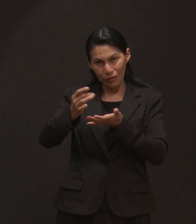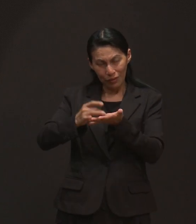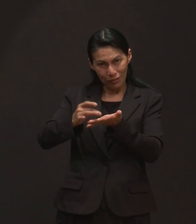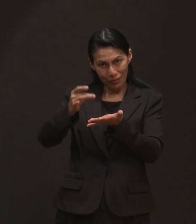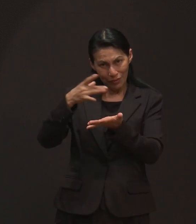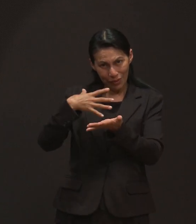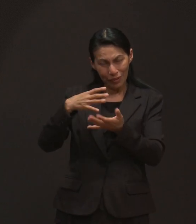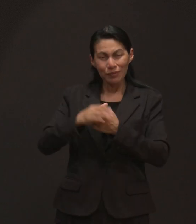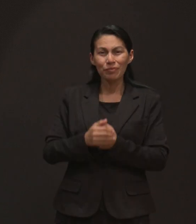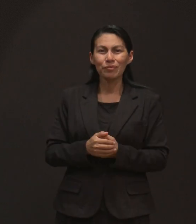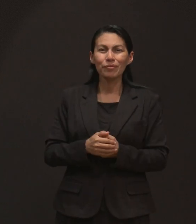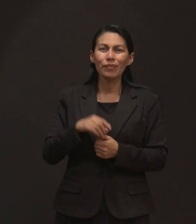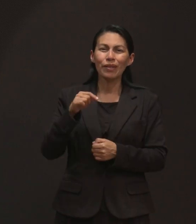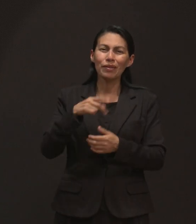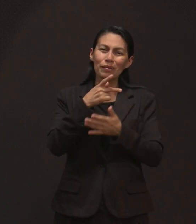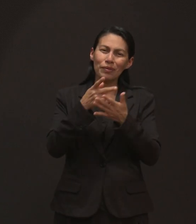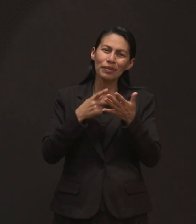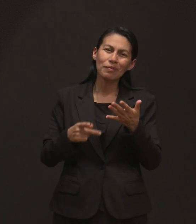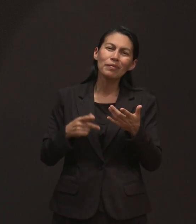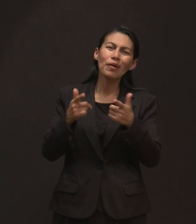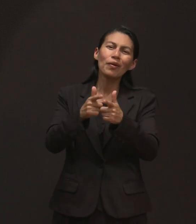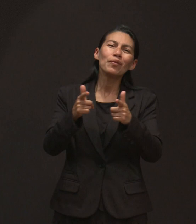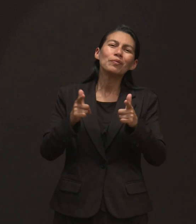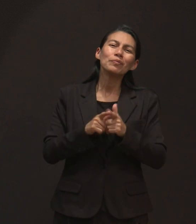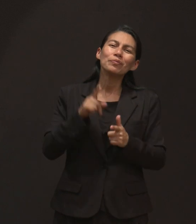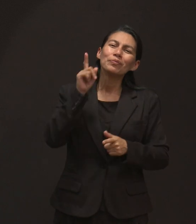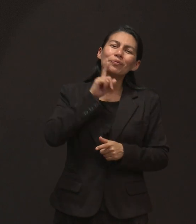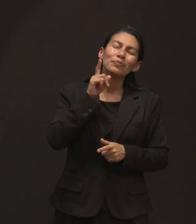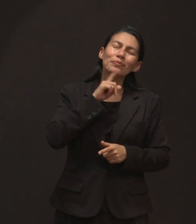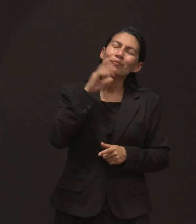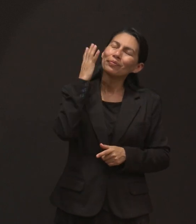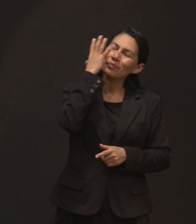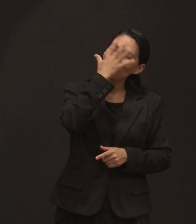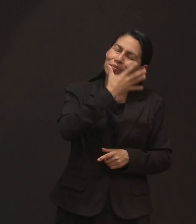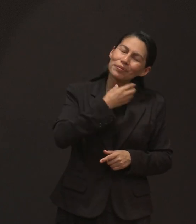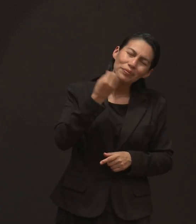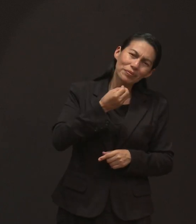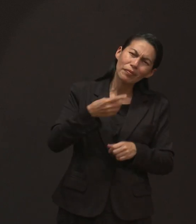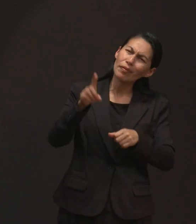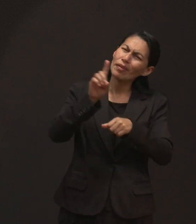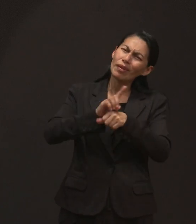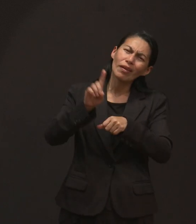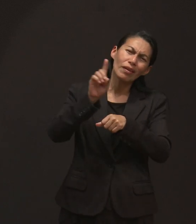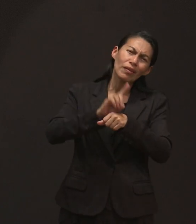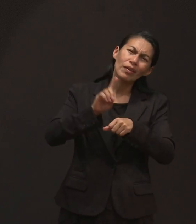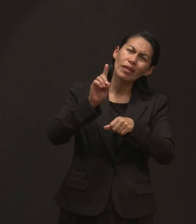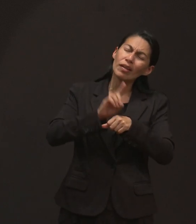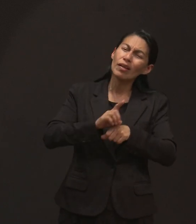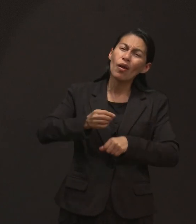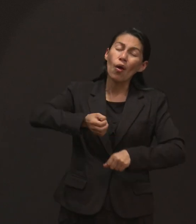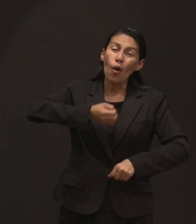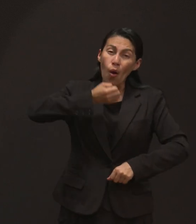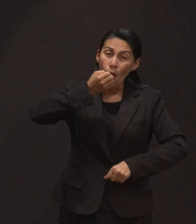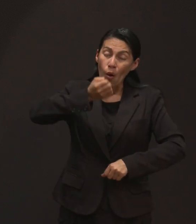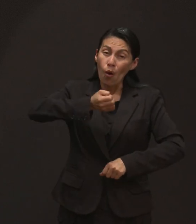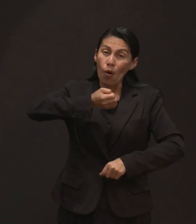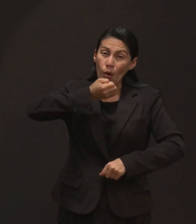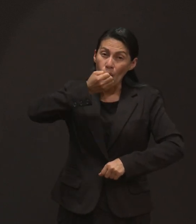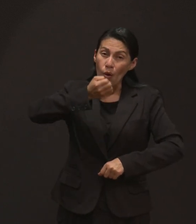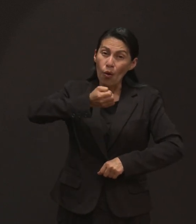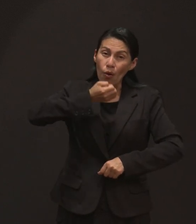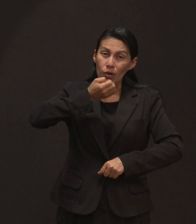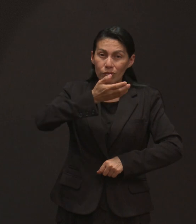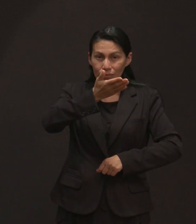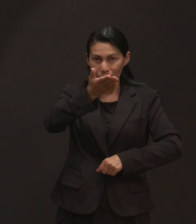este programa hay un grupo de preciosas damas que todos los días ponen